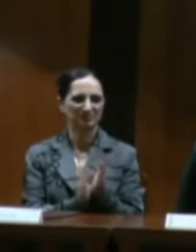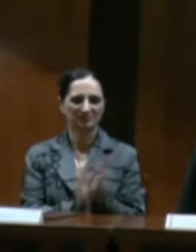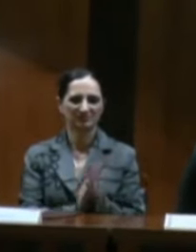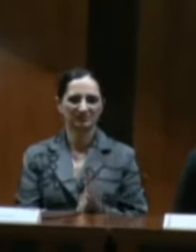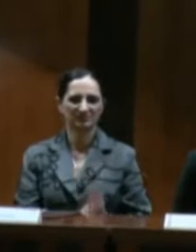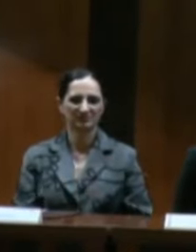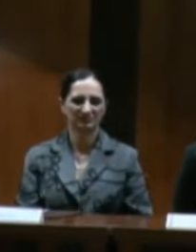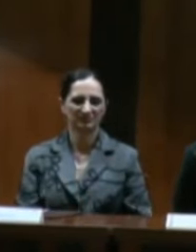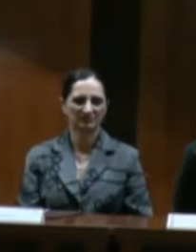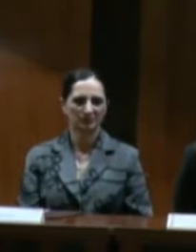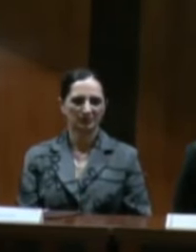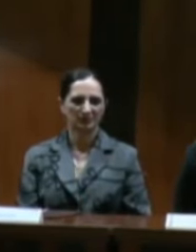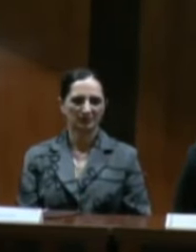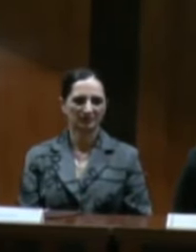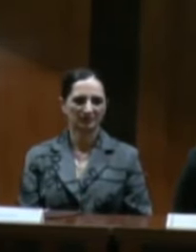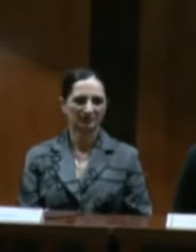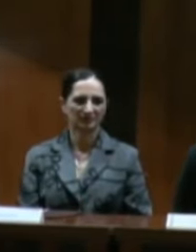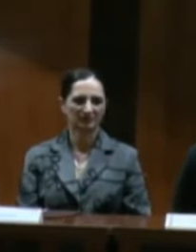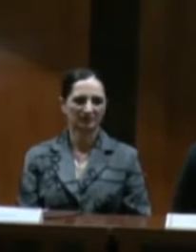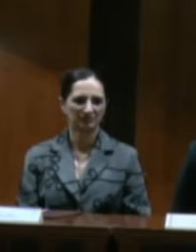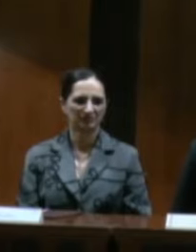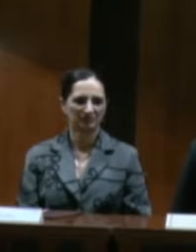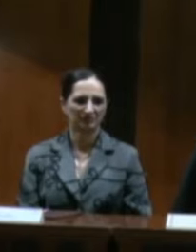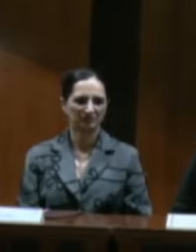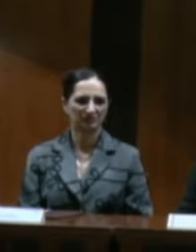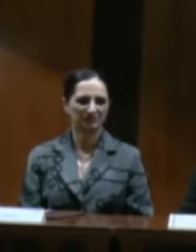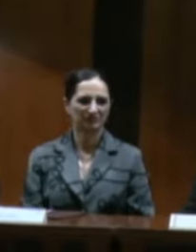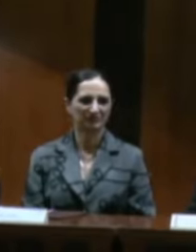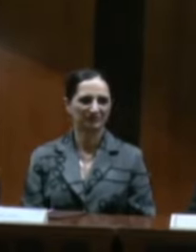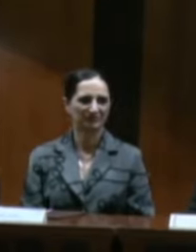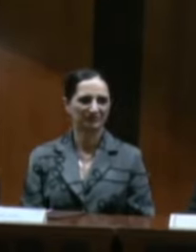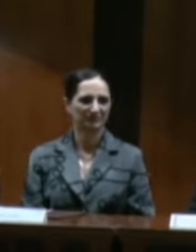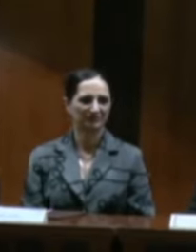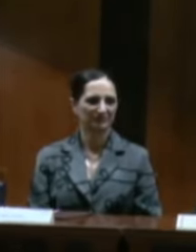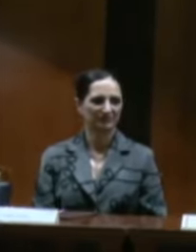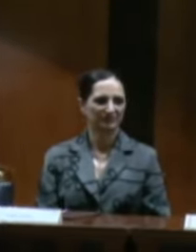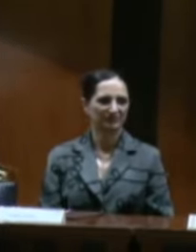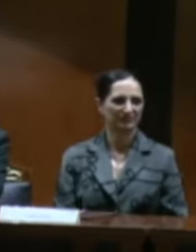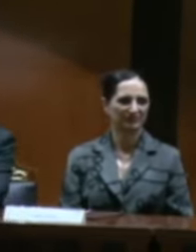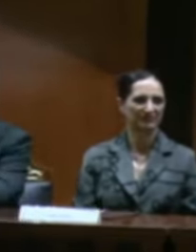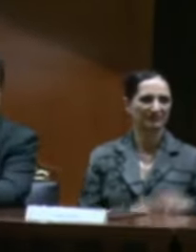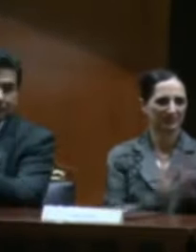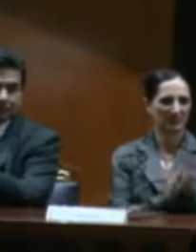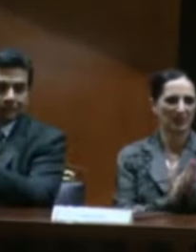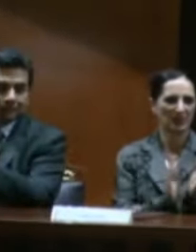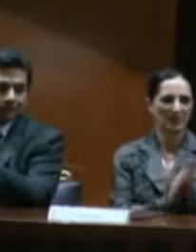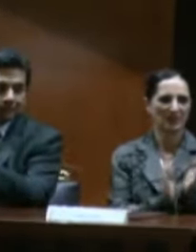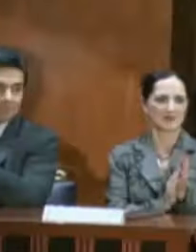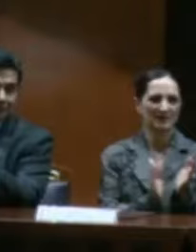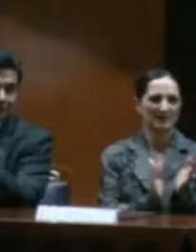origen Asimismo es bienvenida María Emilia de la Campa directora de